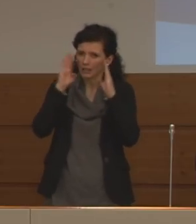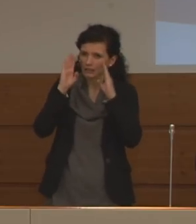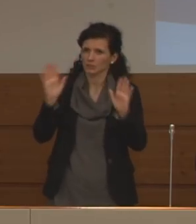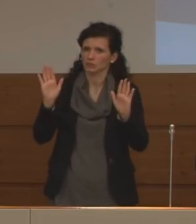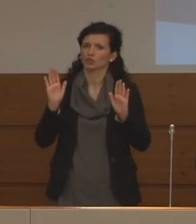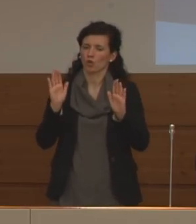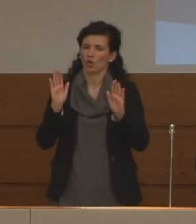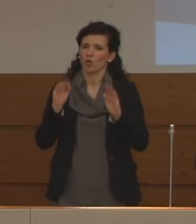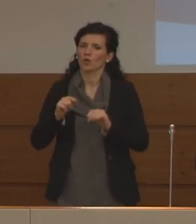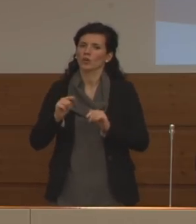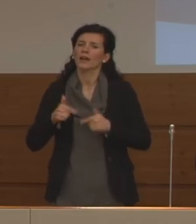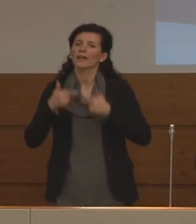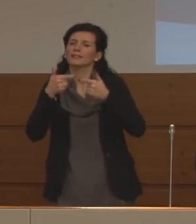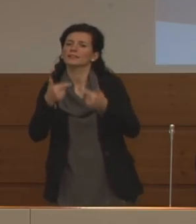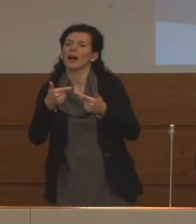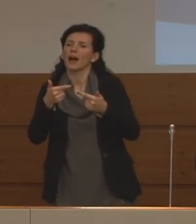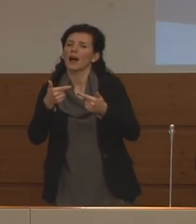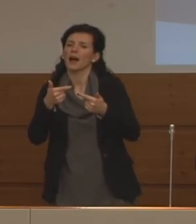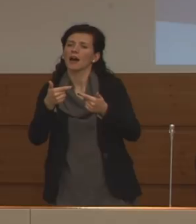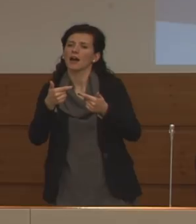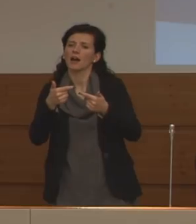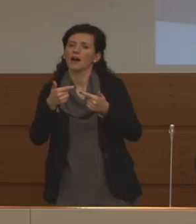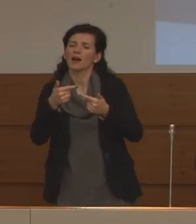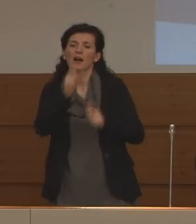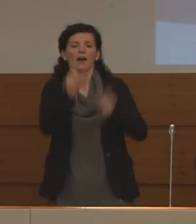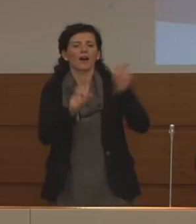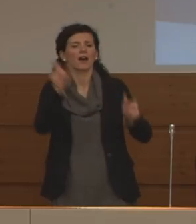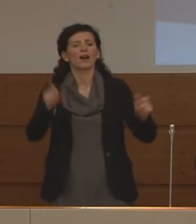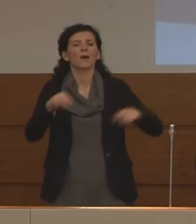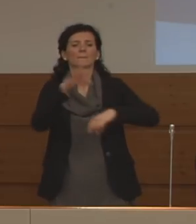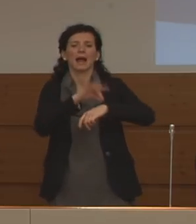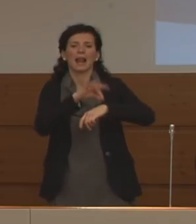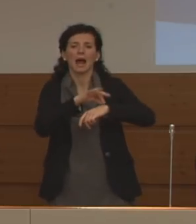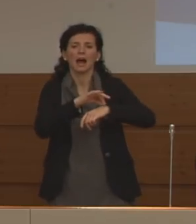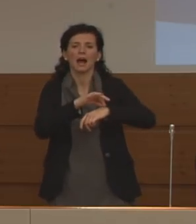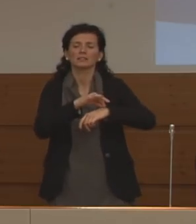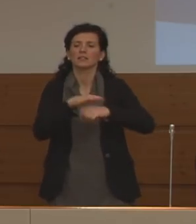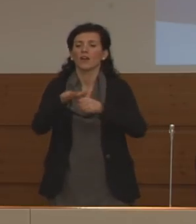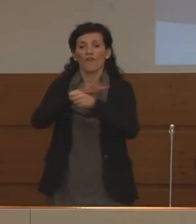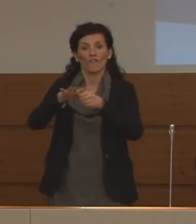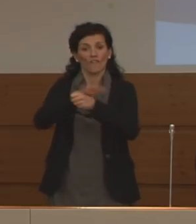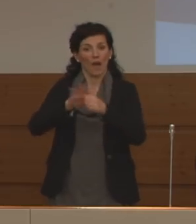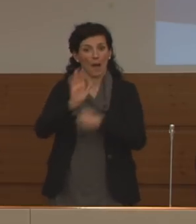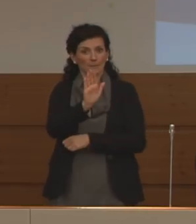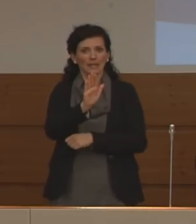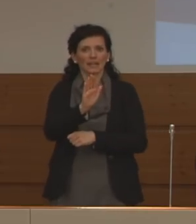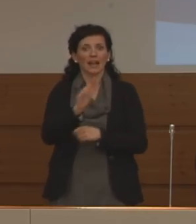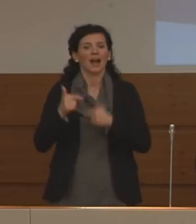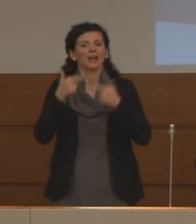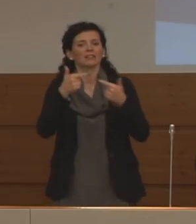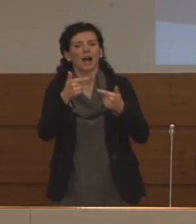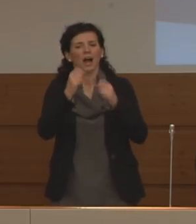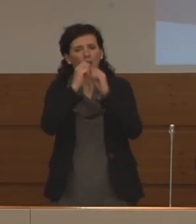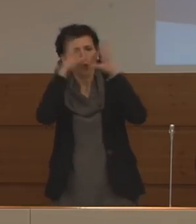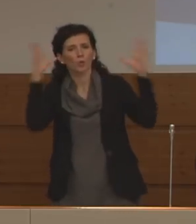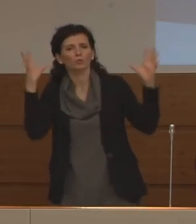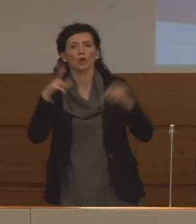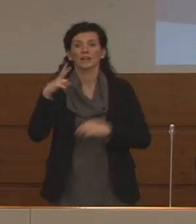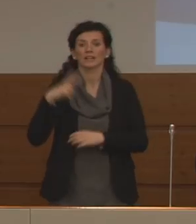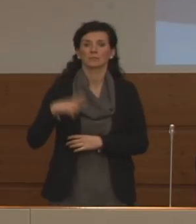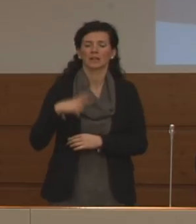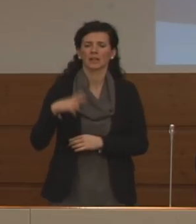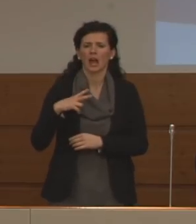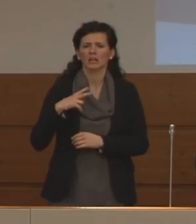i malati o nei loro familiari speranze che qualche volta poi rischiano di